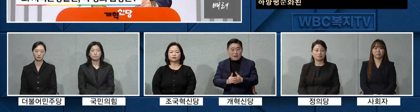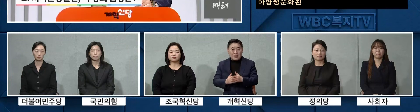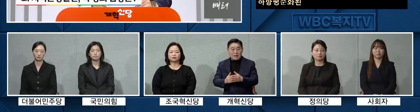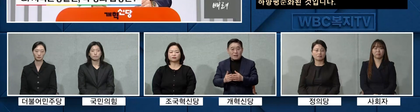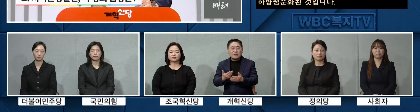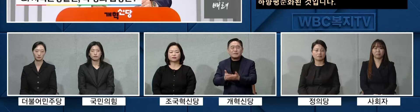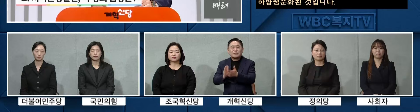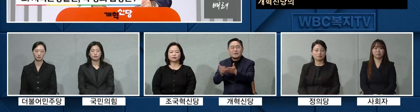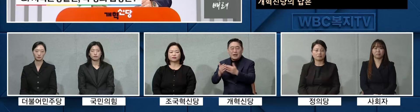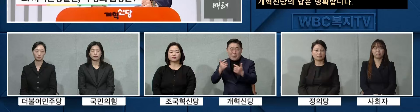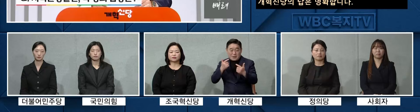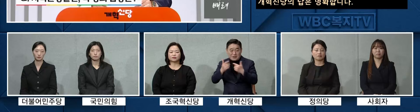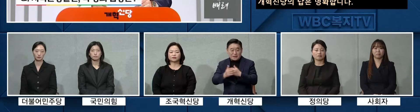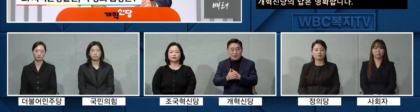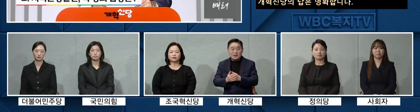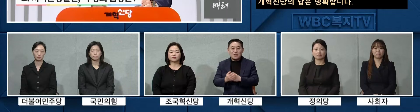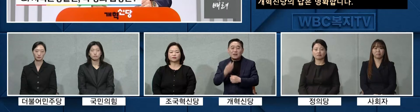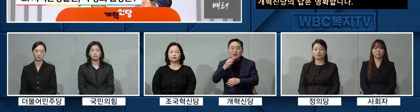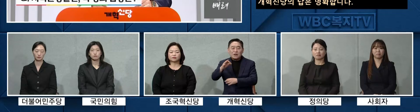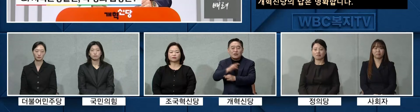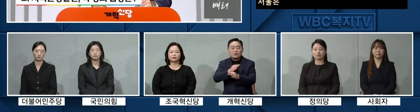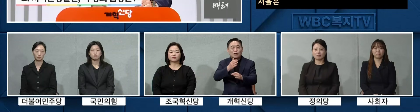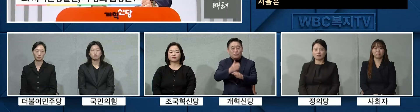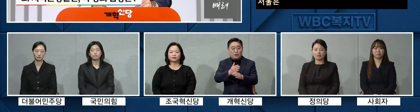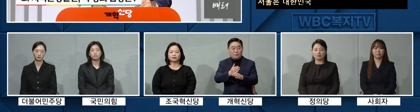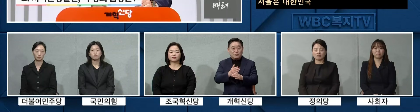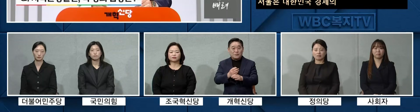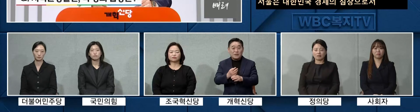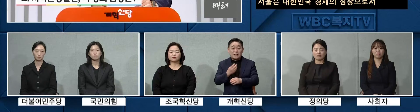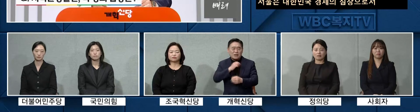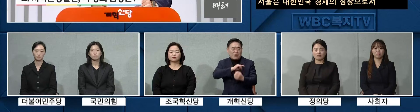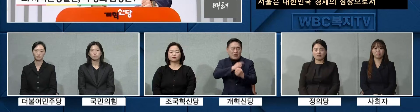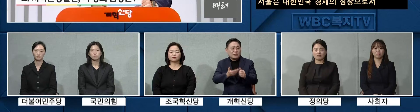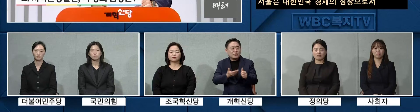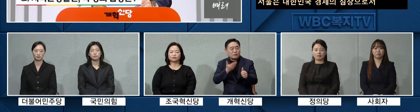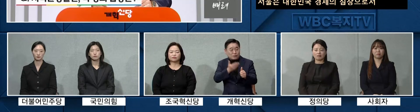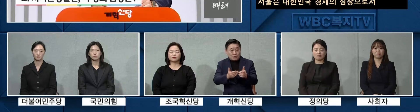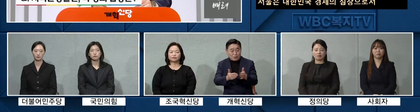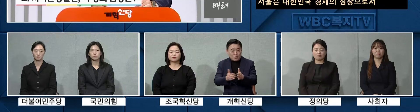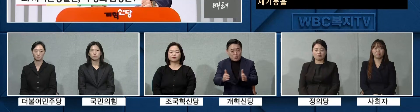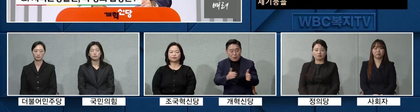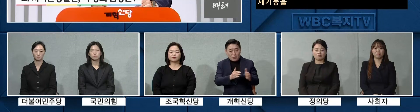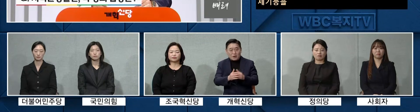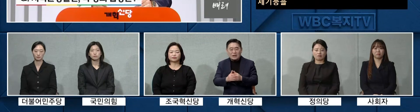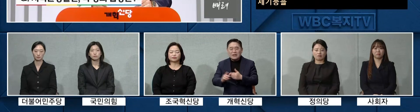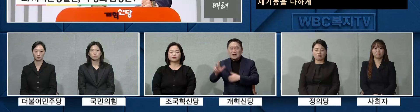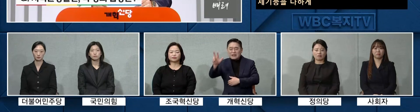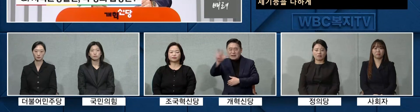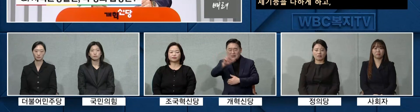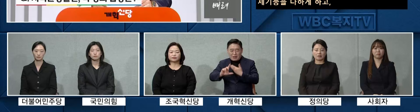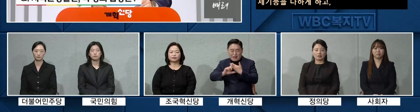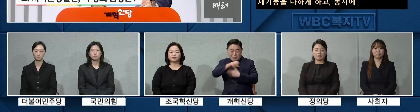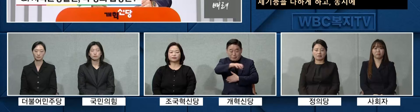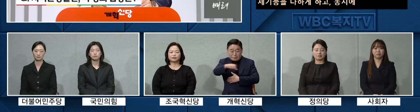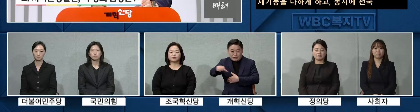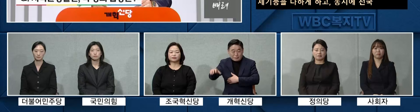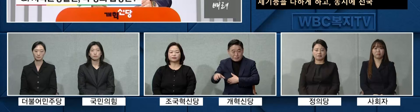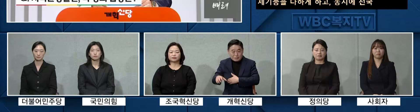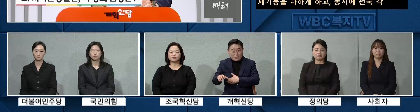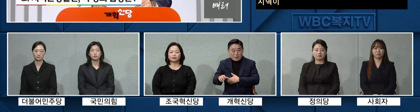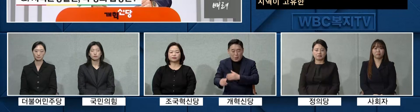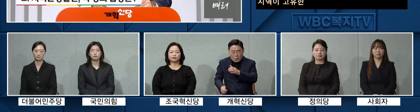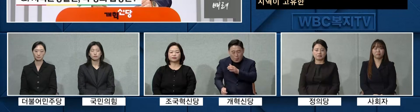명확합니다. 서울은 대한민국 경제의 심장으로서 제 기능을 다하게 하고 동시에 전국 각 지역이 고유한